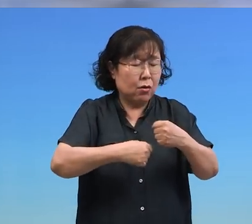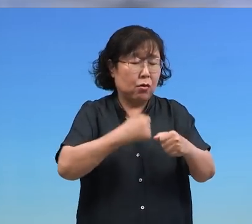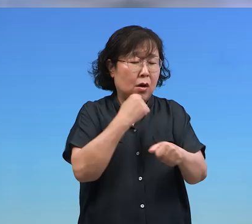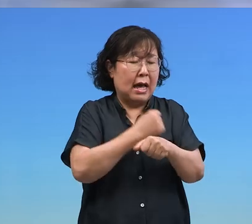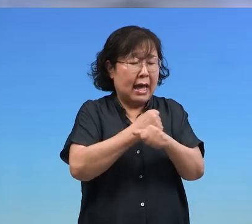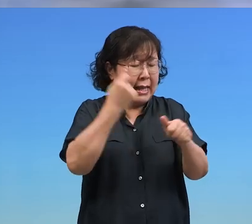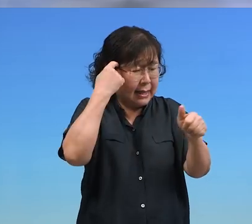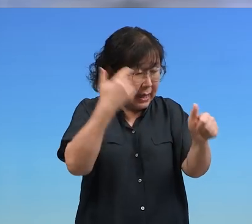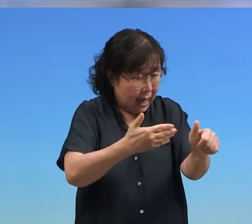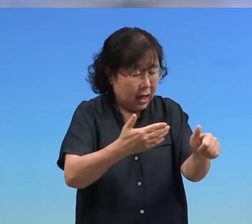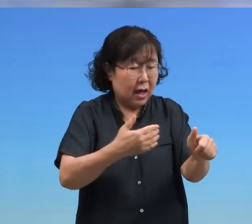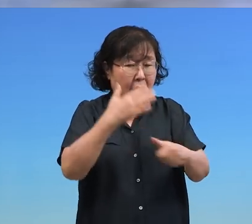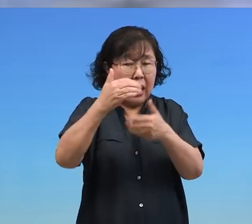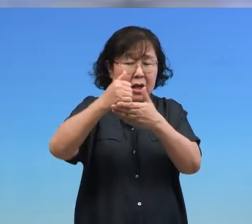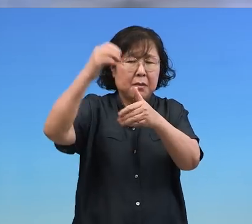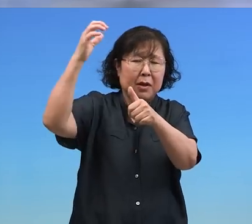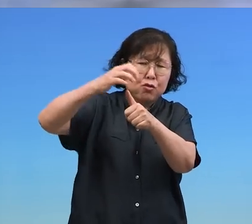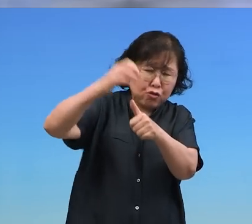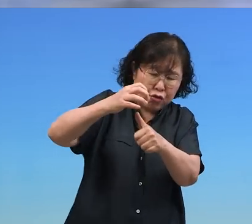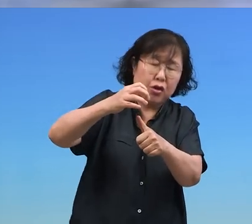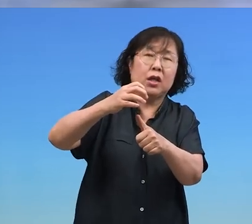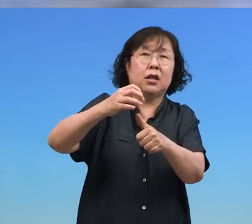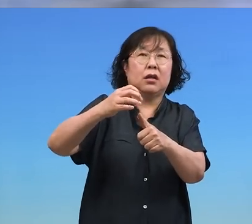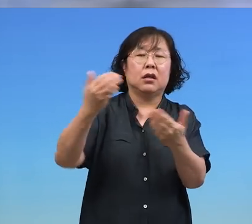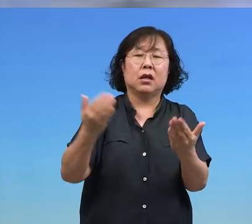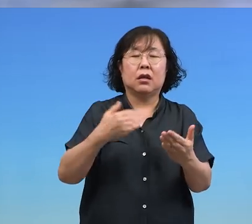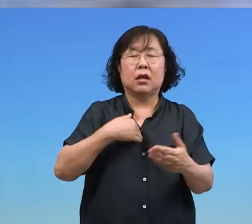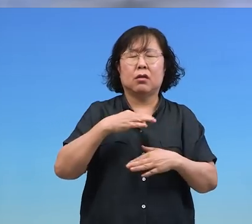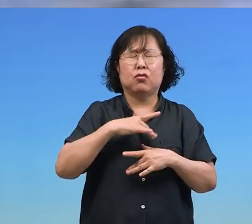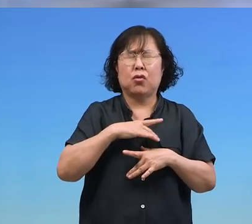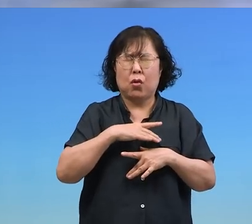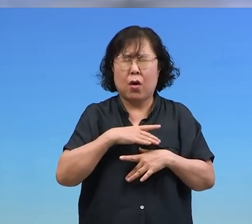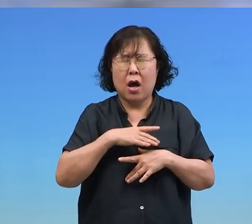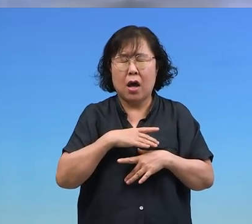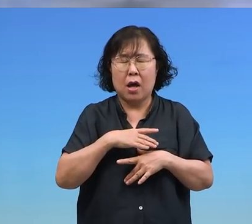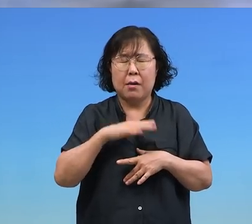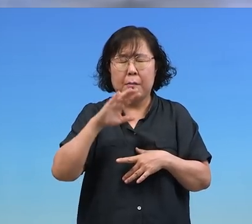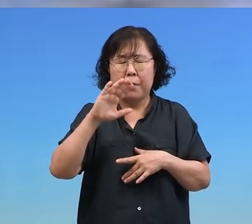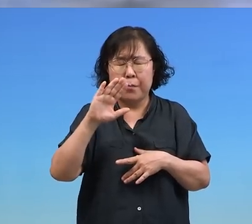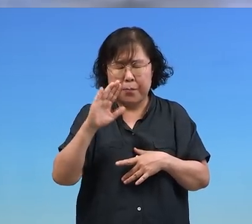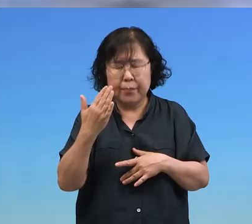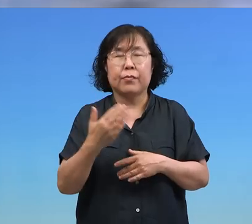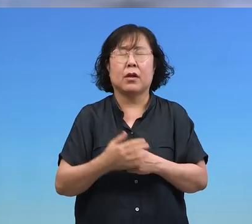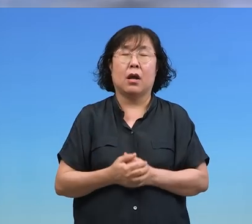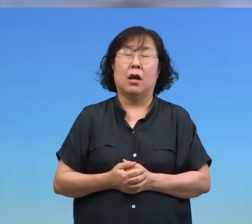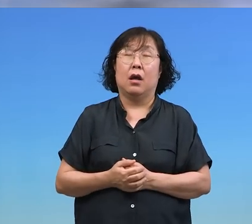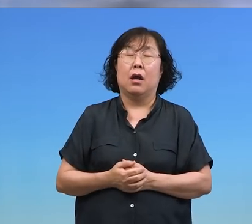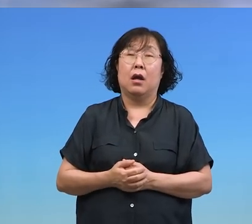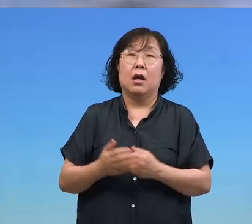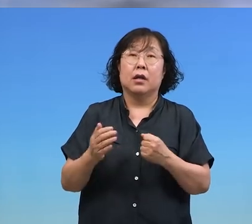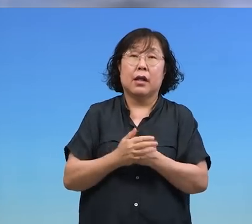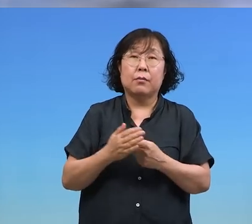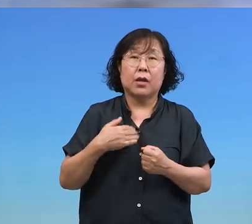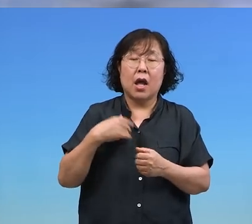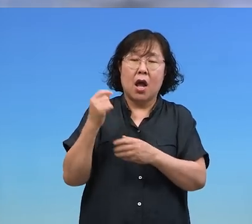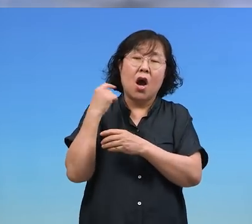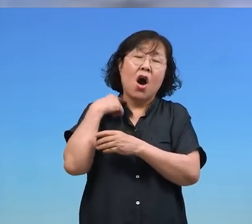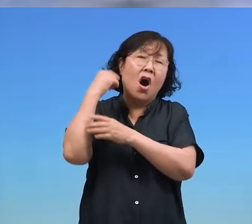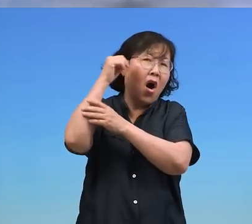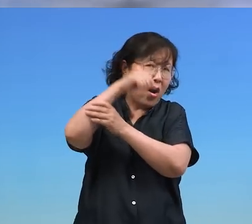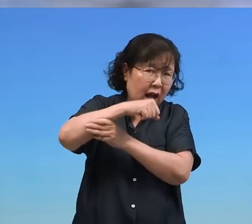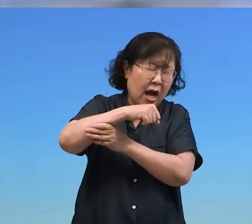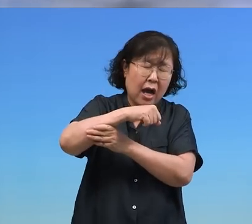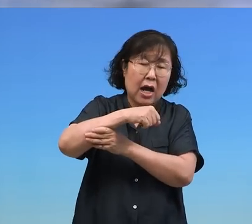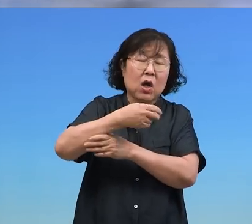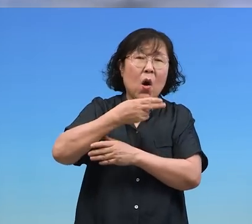모두가 이걸 두려워해야 돼요 그래서 여러분 경건을 되찾고 싶습니까 허락받지 않고 넘어간 선에서 다 돌아오시기를